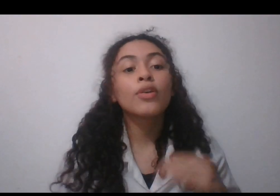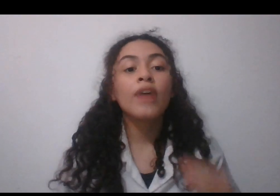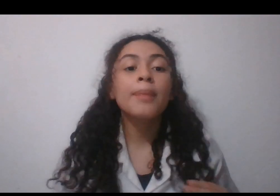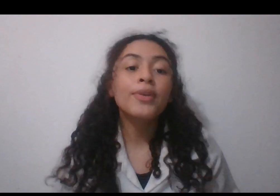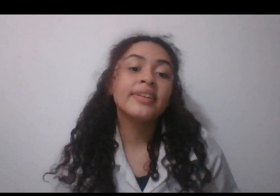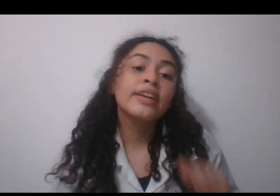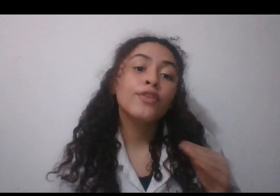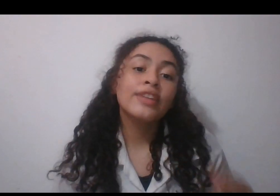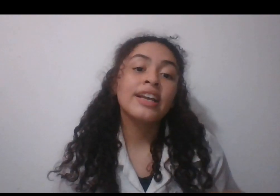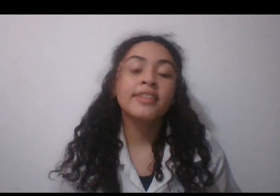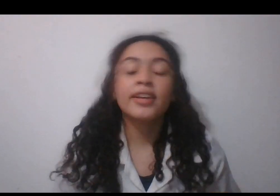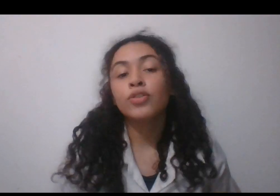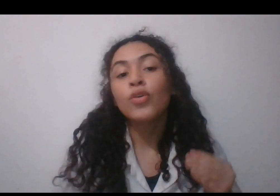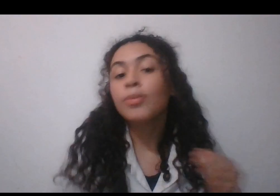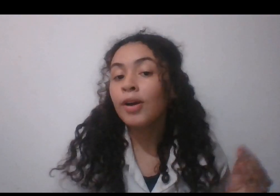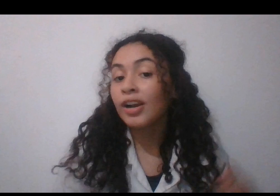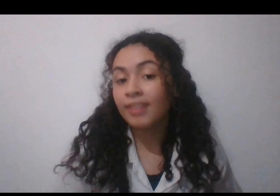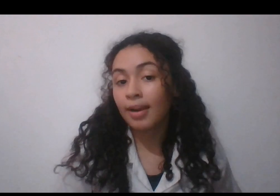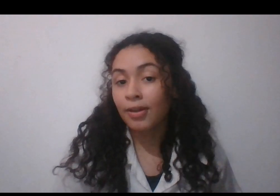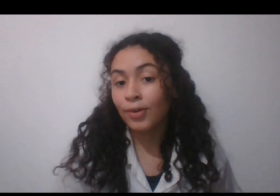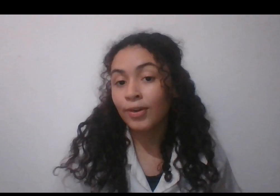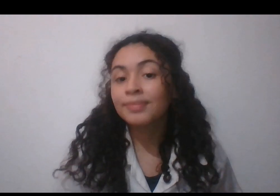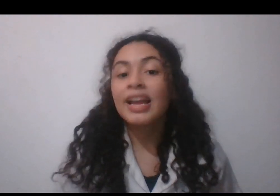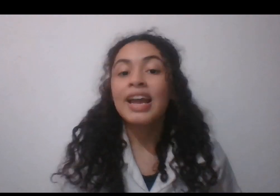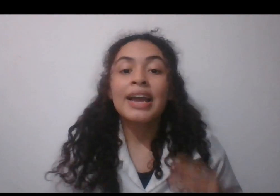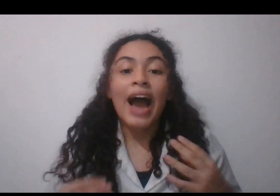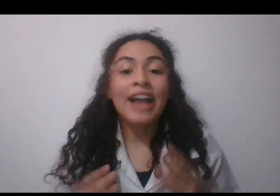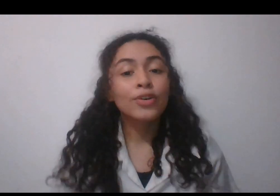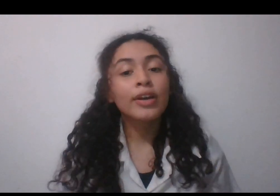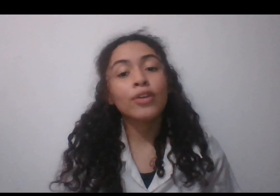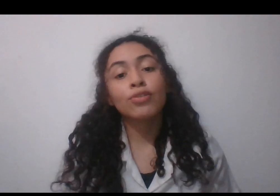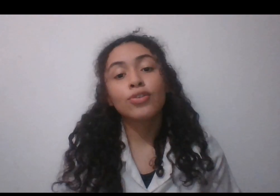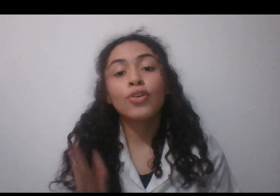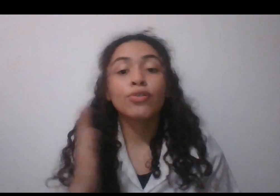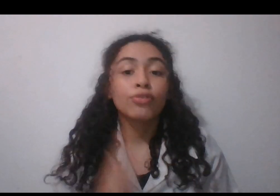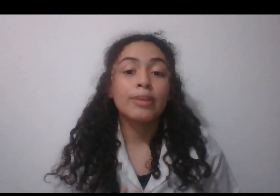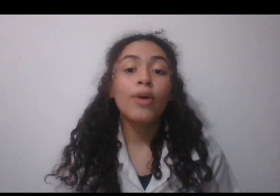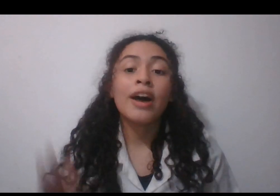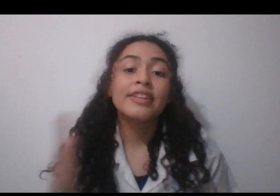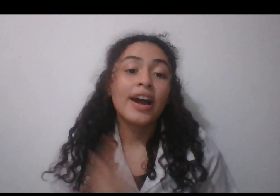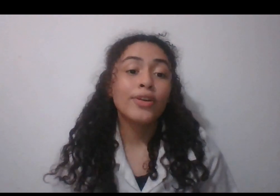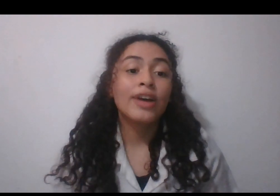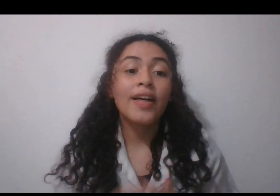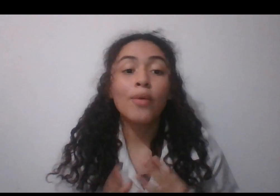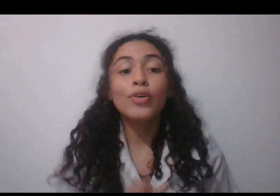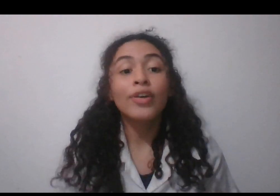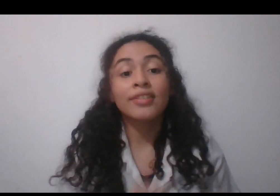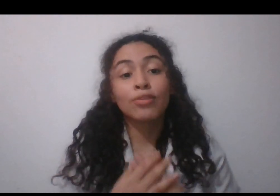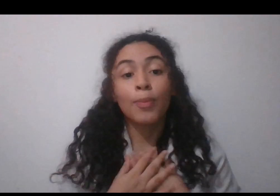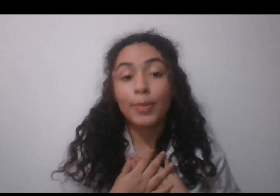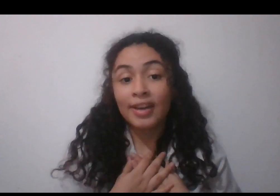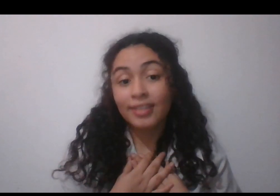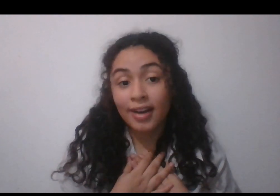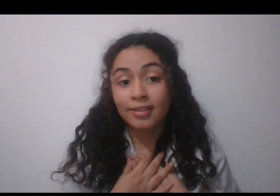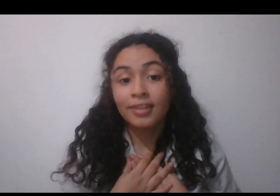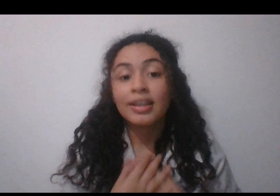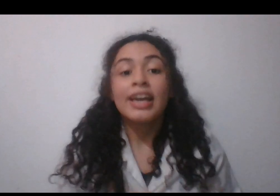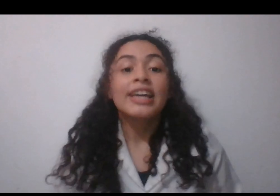rogar por seguir fortaleciendo un mejor El Salvador, algo que nosotros construimos a diario cada uno desde sus propias casas y